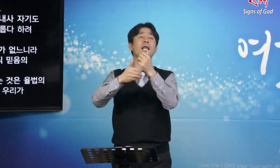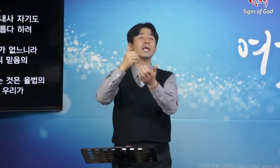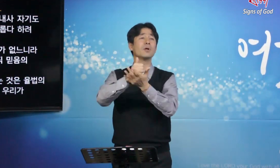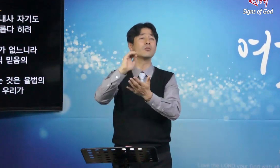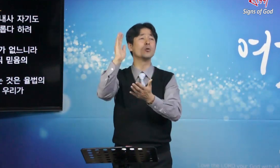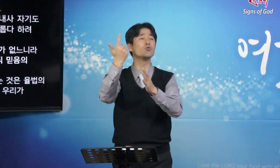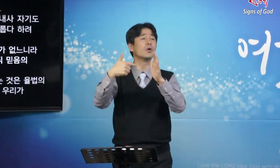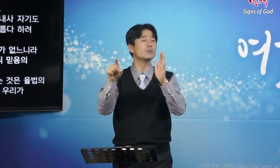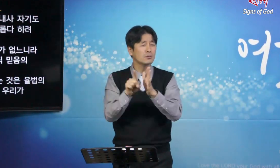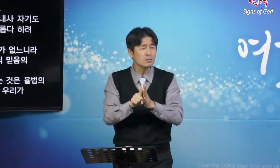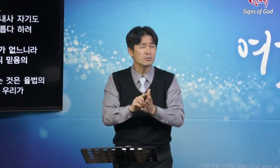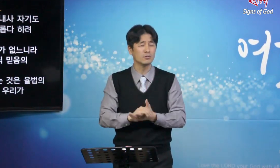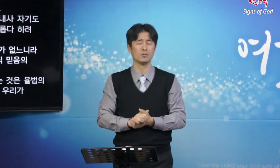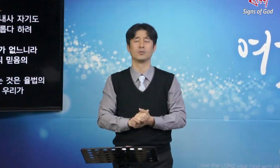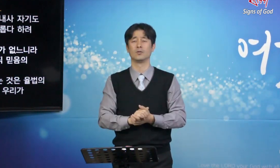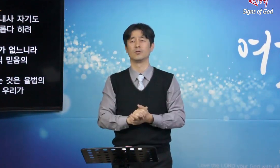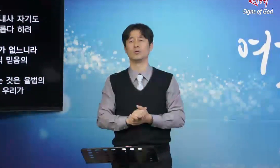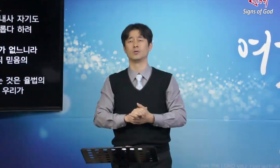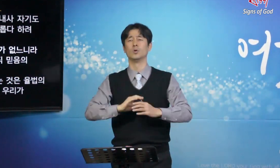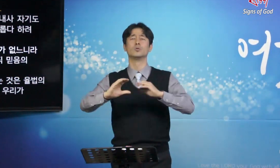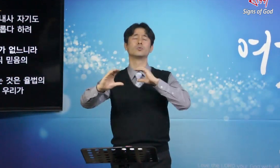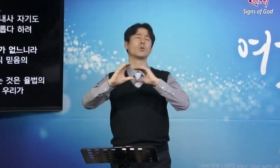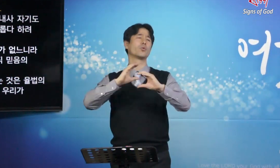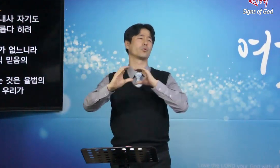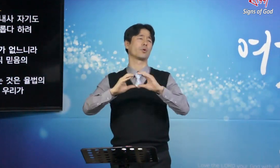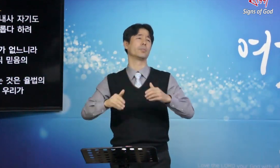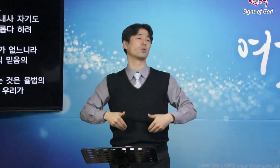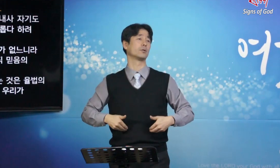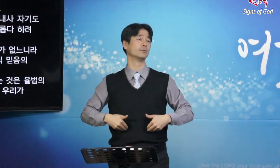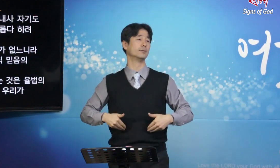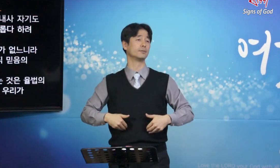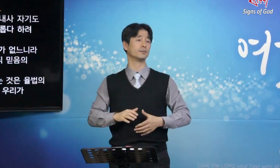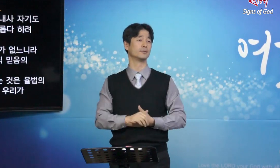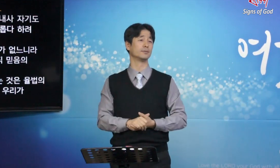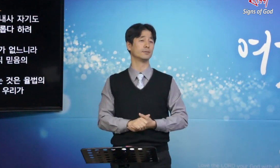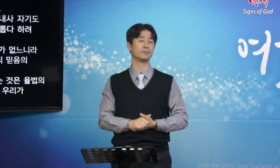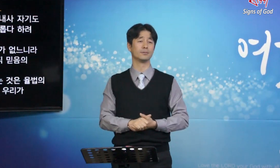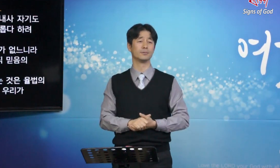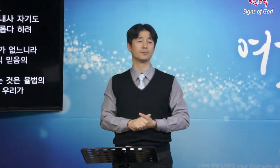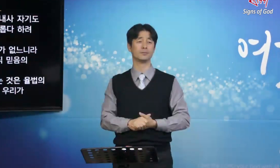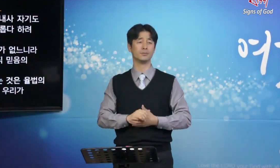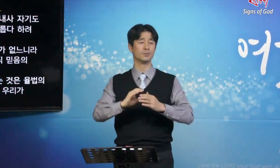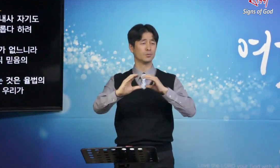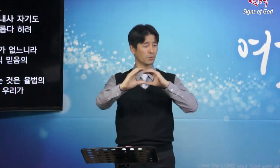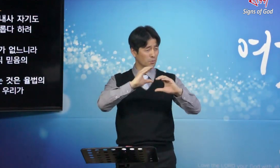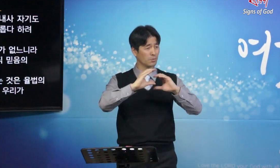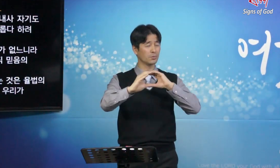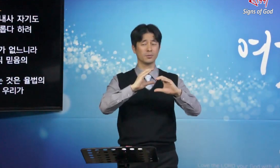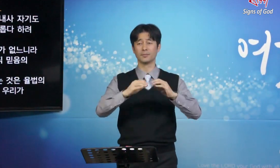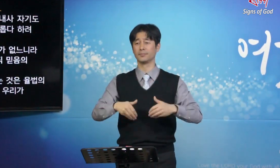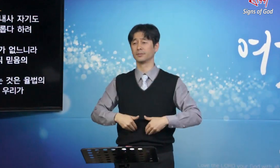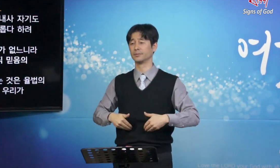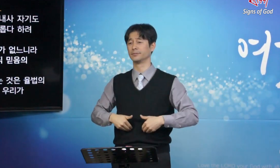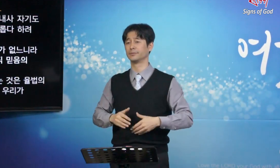세상에 많은 농인들의 하나님이 되기 위해서 그들에게 소통이